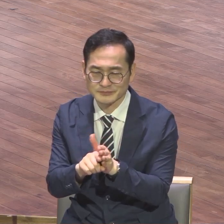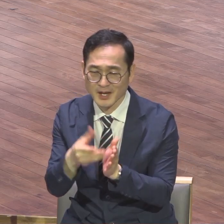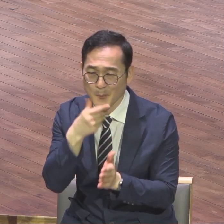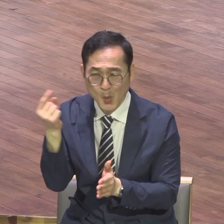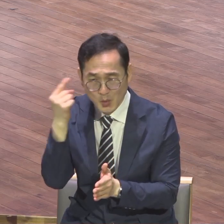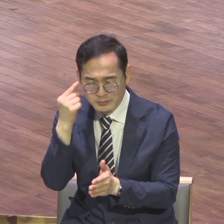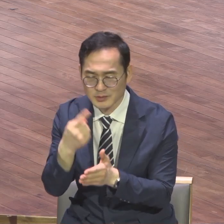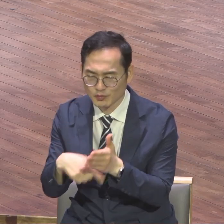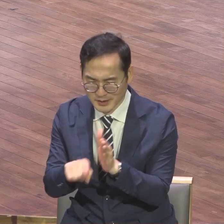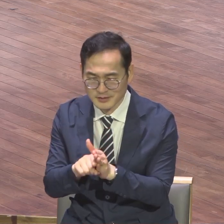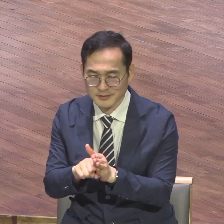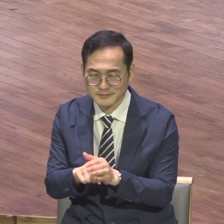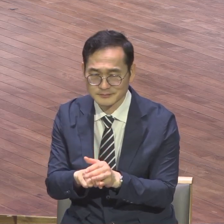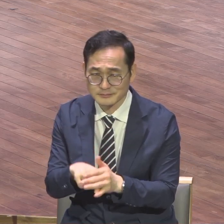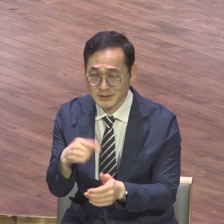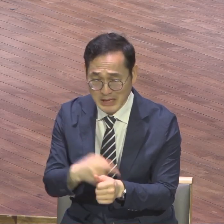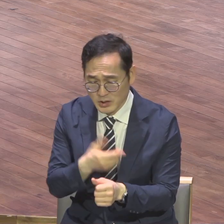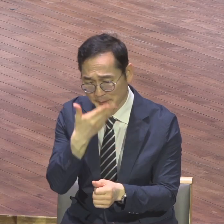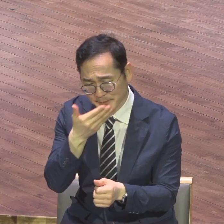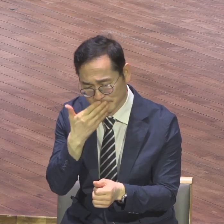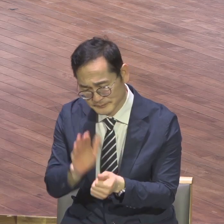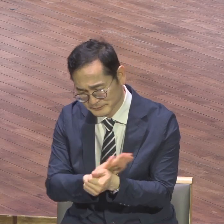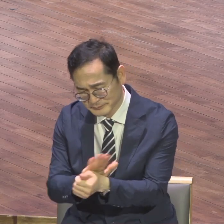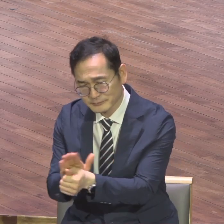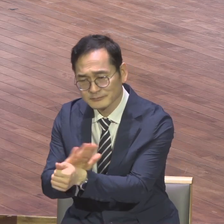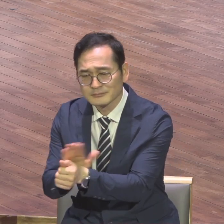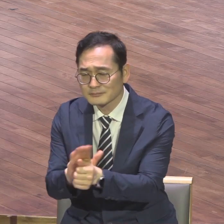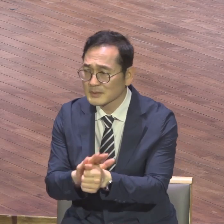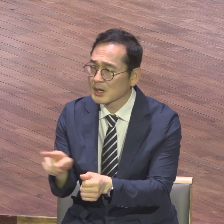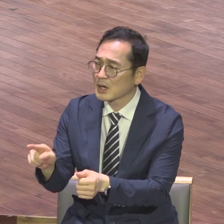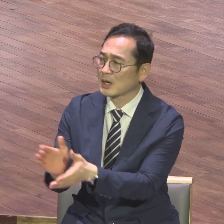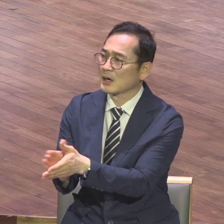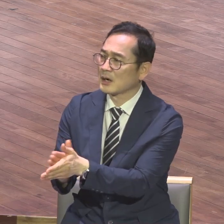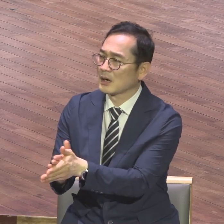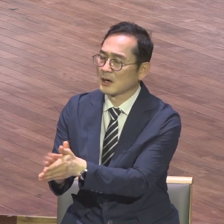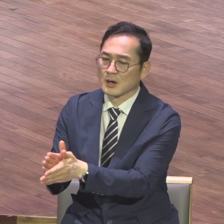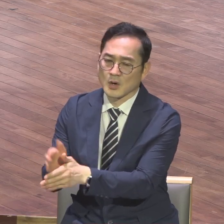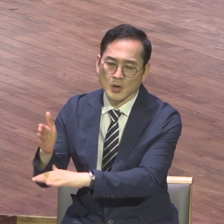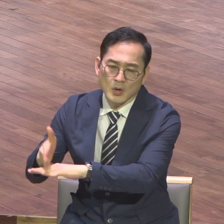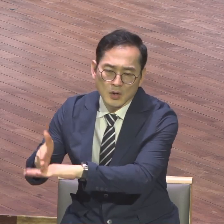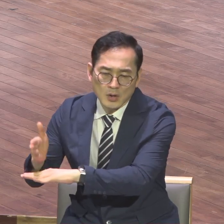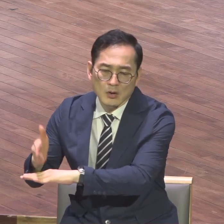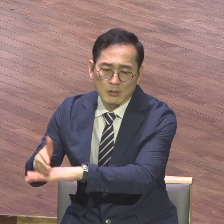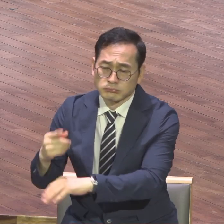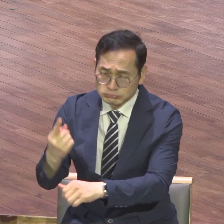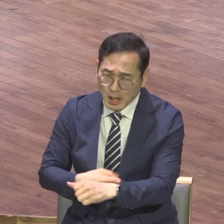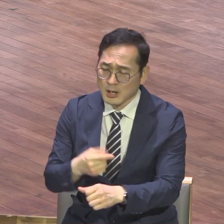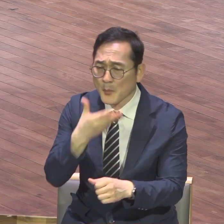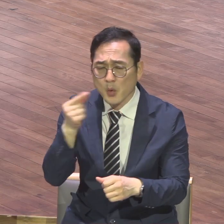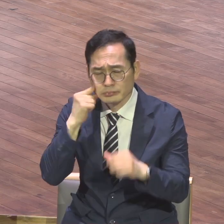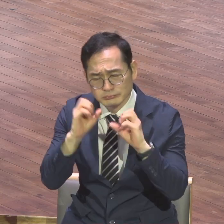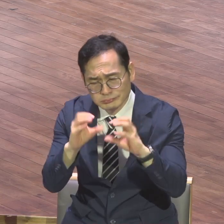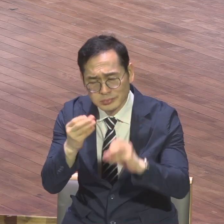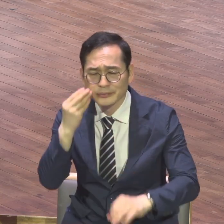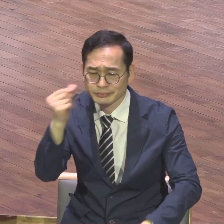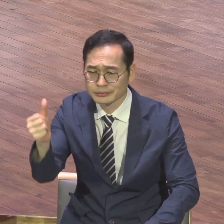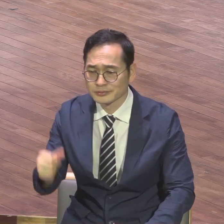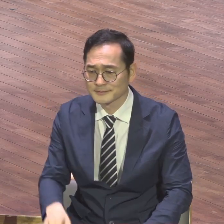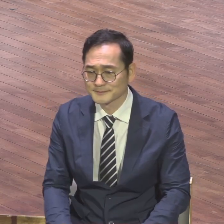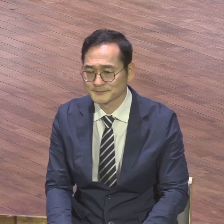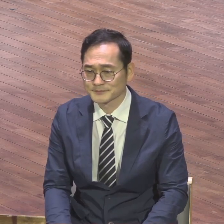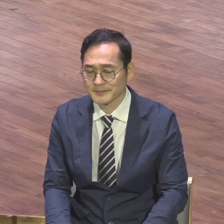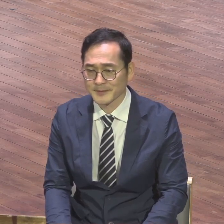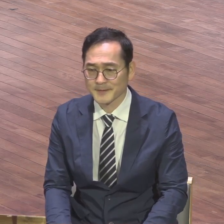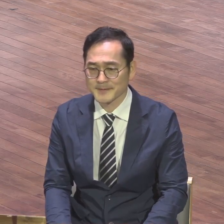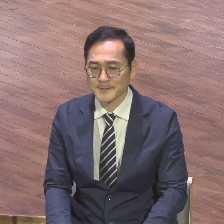위해서. 이렇게 되면 칭찬 따라오지요. 그래서 강단과 입사되는 삶이 중요합니다. 전 예원 성도 강단 흐름과